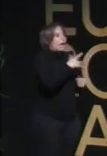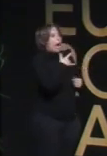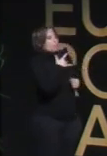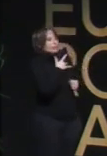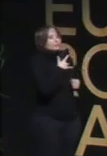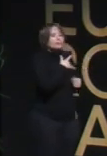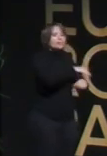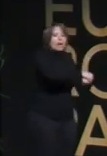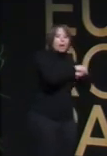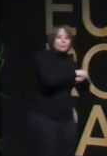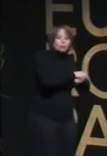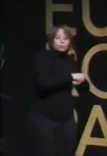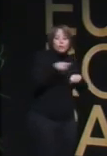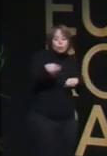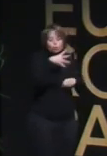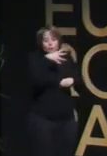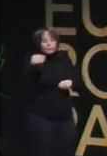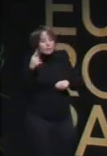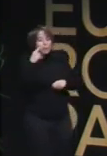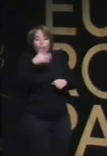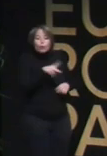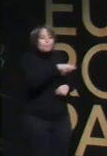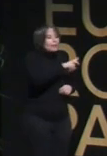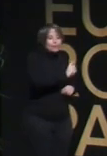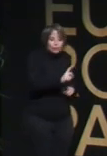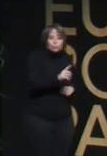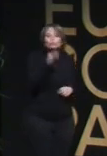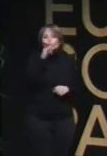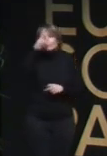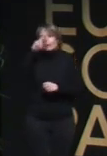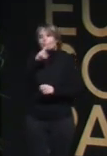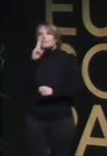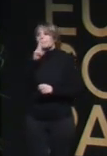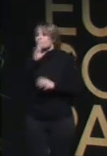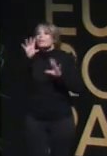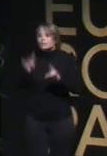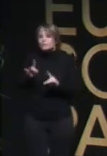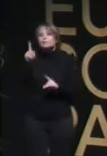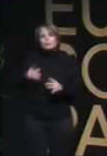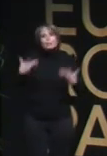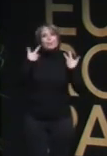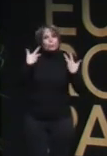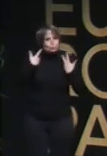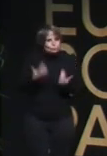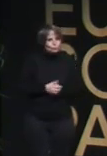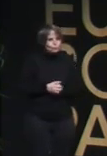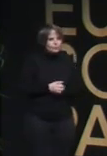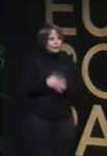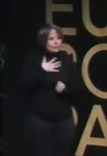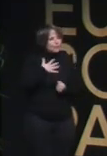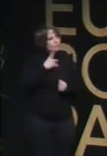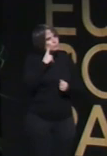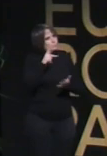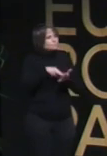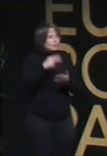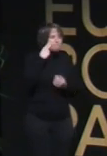deben aceptar, entender y respetar. Pero ya no son pareja y siguen siendo padres. Y también van a sufrir, ¿vale? A mí a veces me da mucho miedo cuando hay